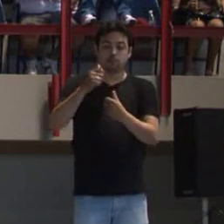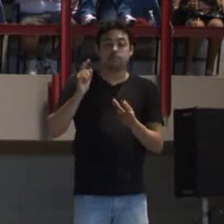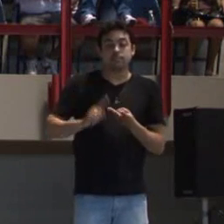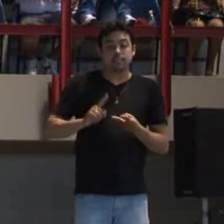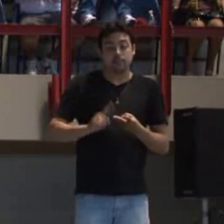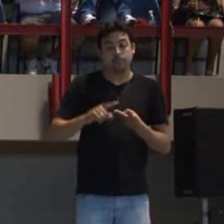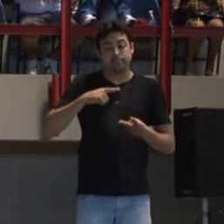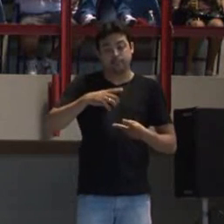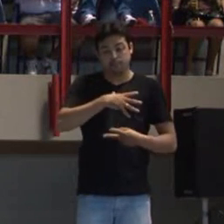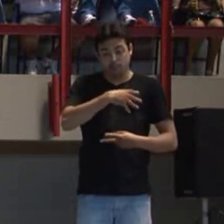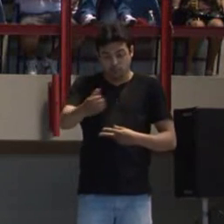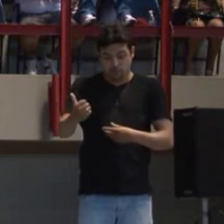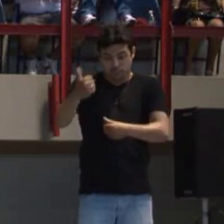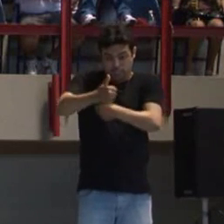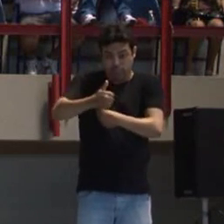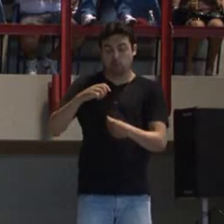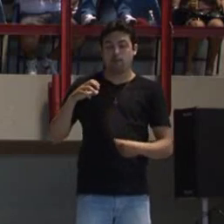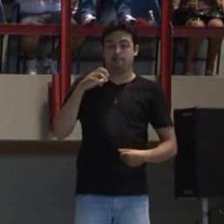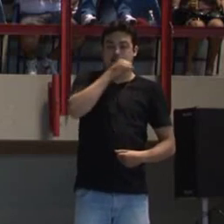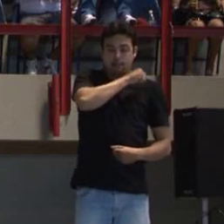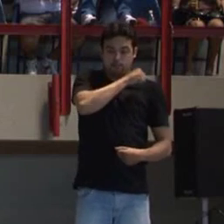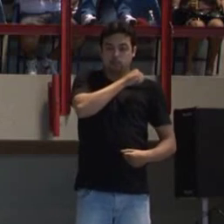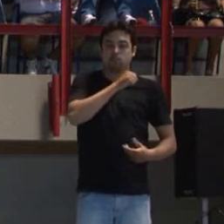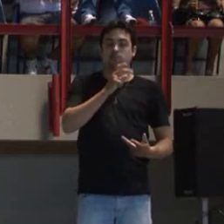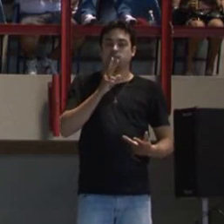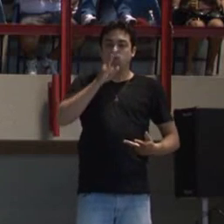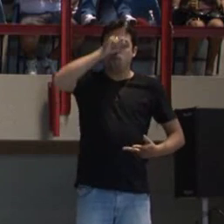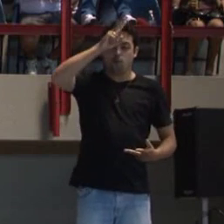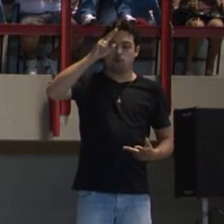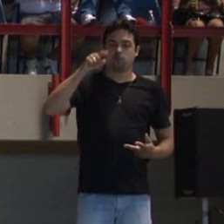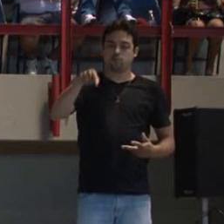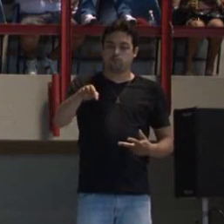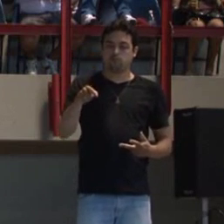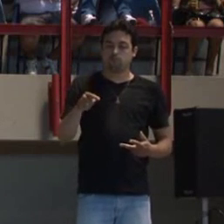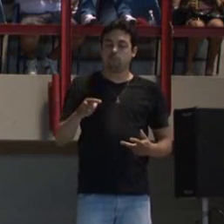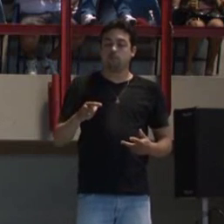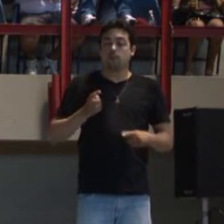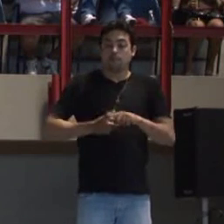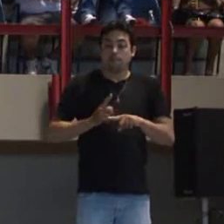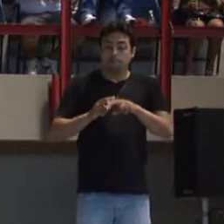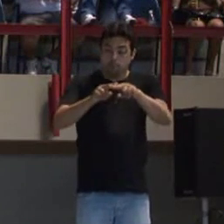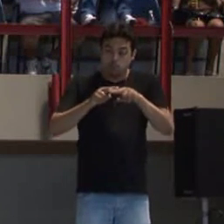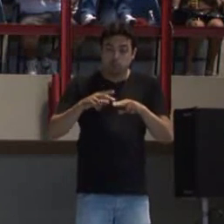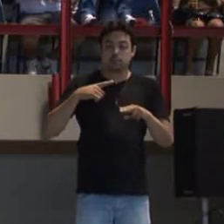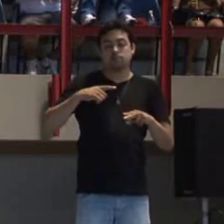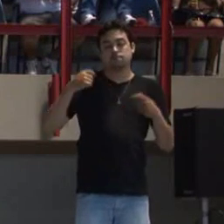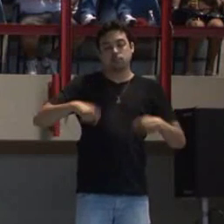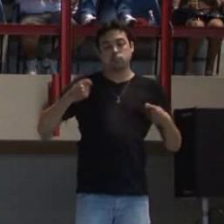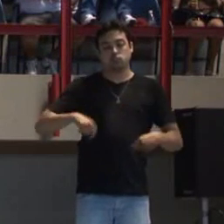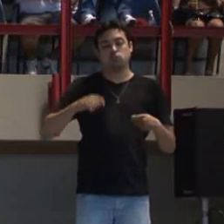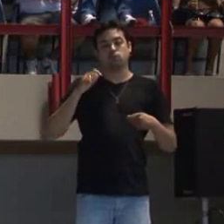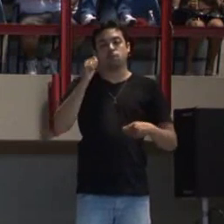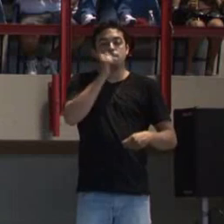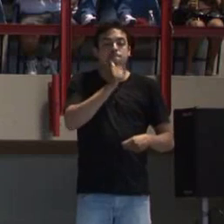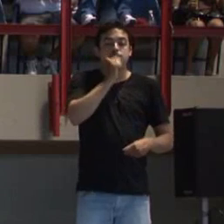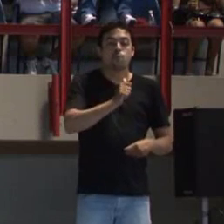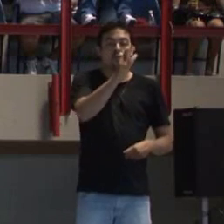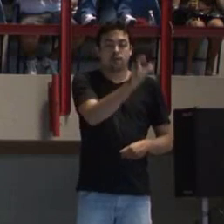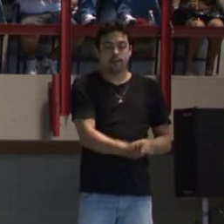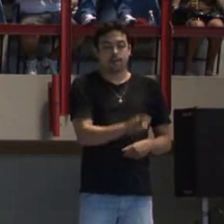tem que fazer com que esse filho seja o mais rápido possível, tá? Por isso que surgiu a necessidade da mulher ser o